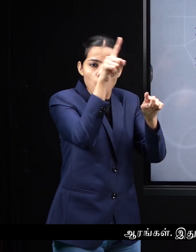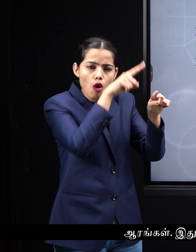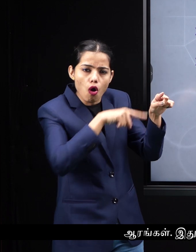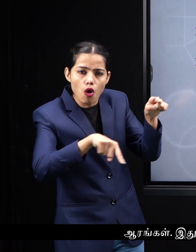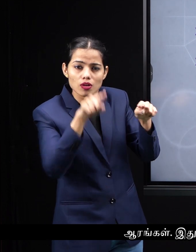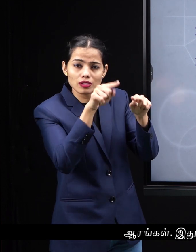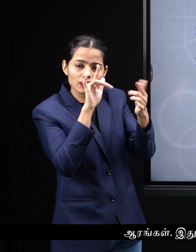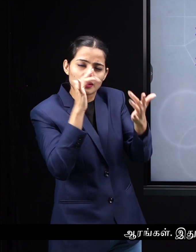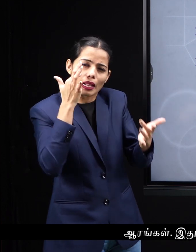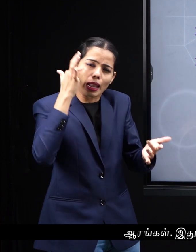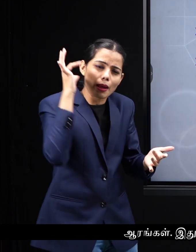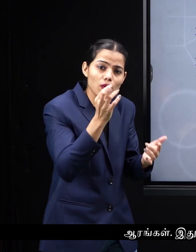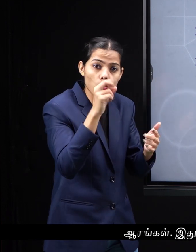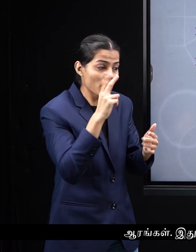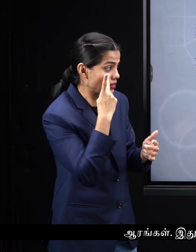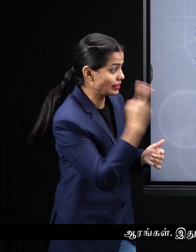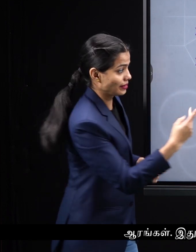அல்லது சிறிய துறையாக இருக்கலாம்.